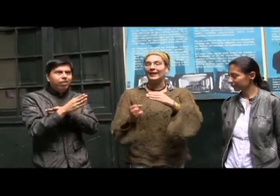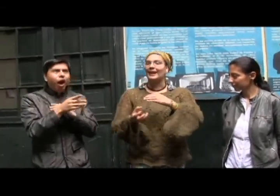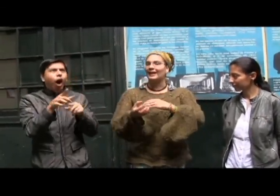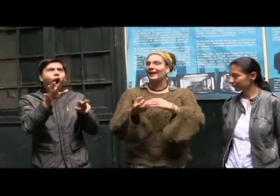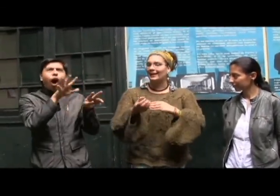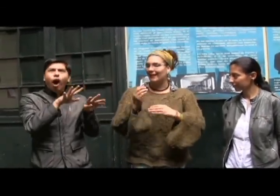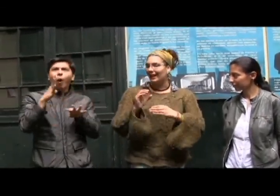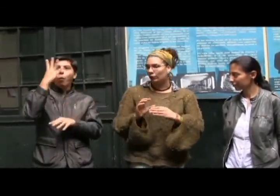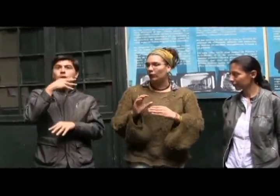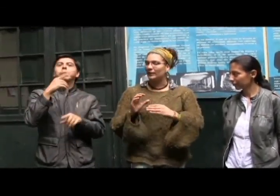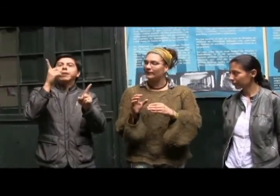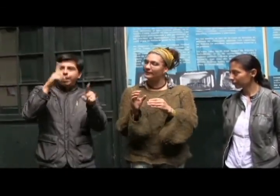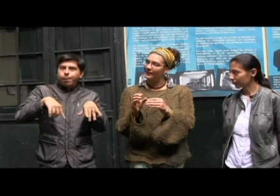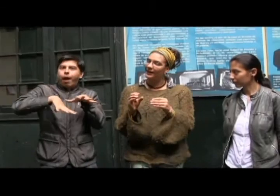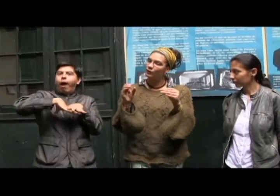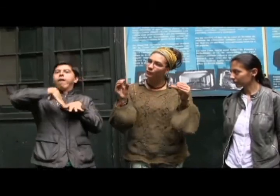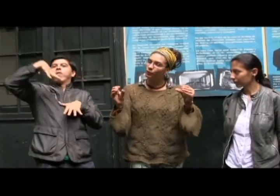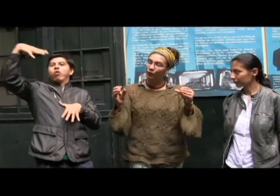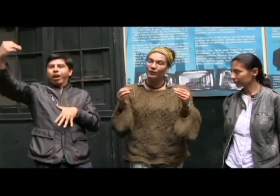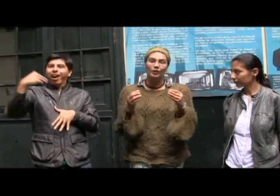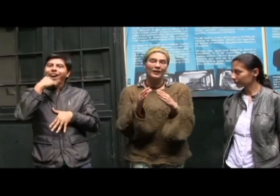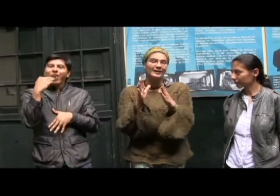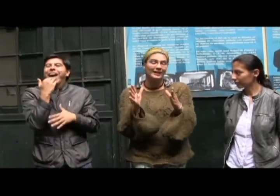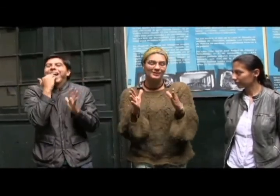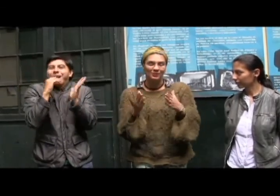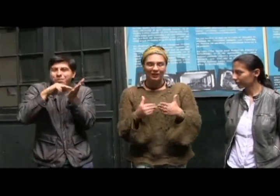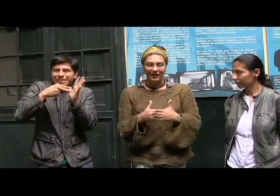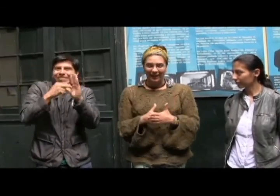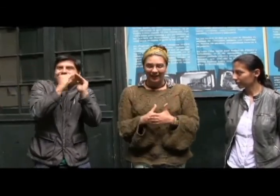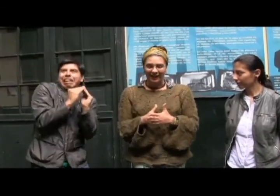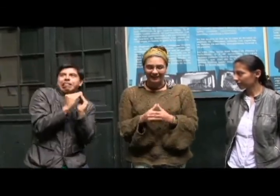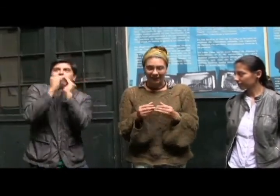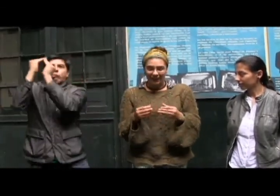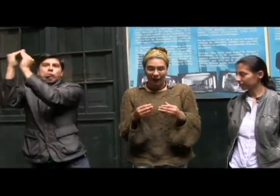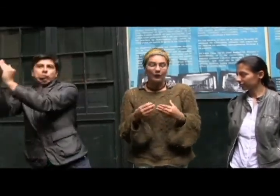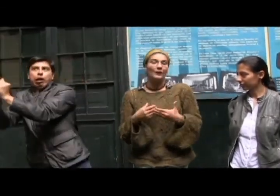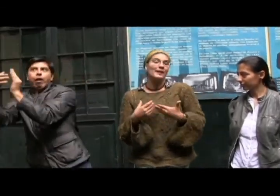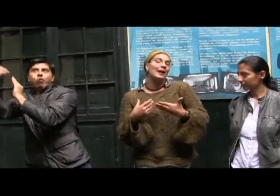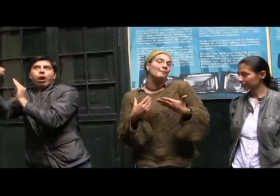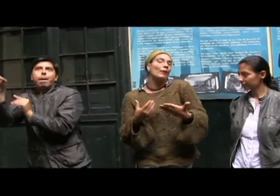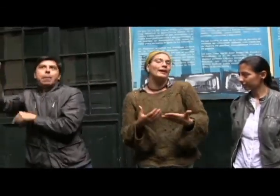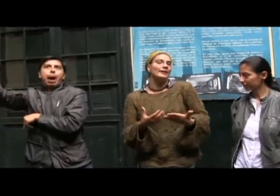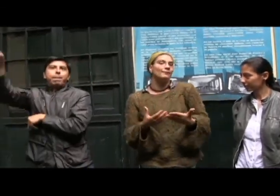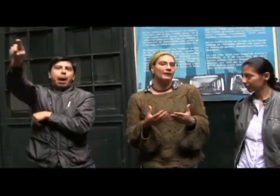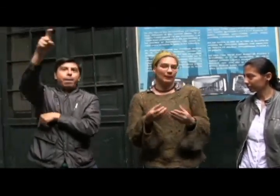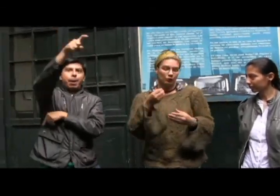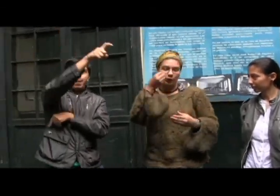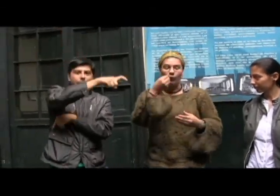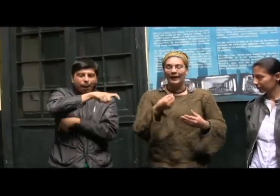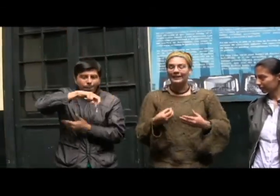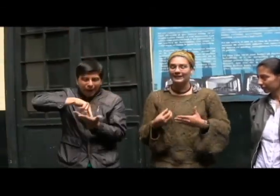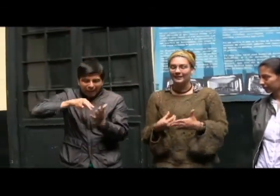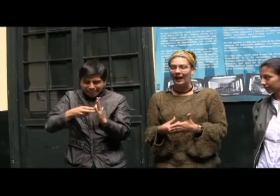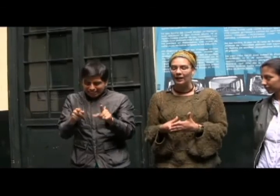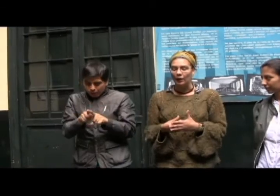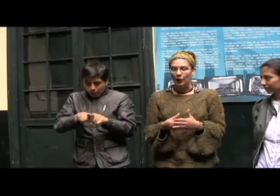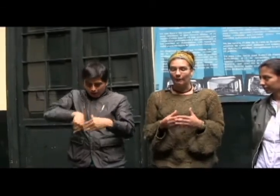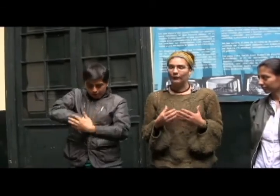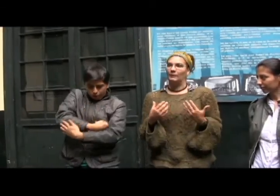que la idea de lectura también llegue a esos puntos donde no hay acceso, y se trabaja con la vida del poeta, digamos, como eje central, porque